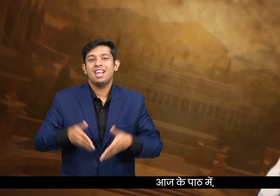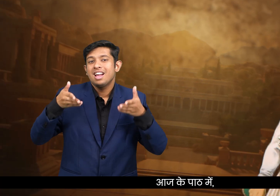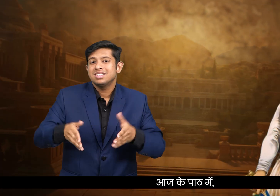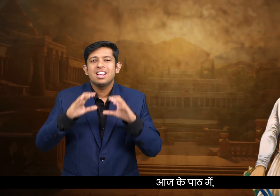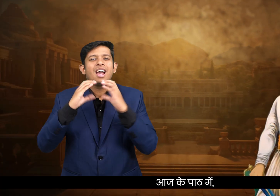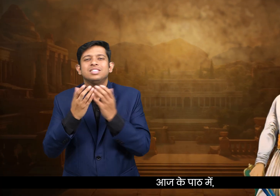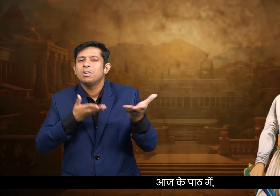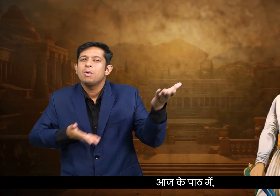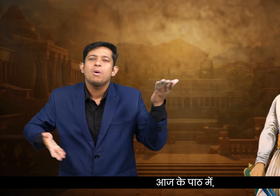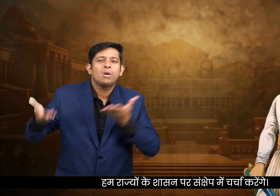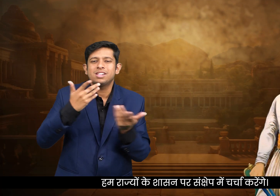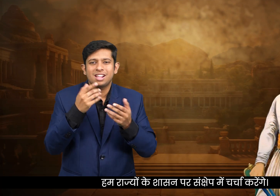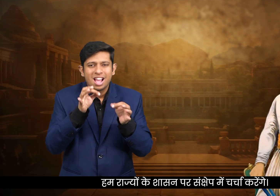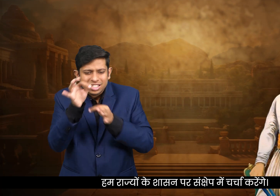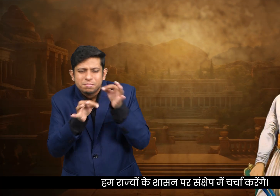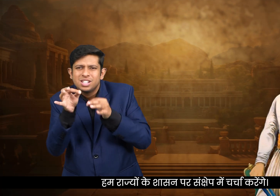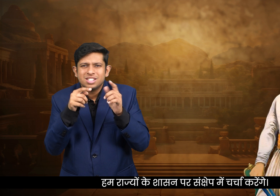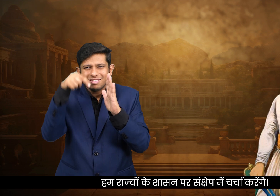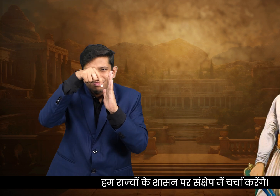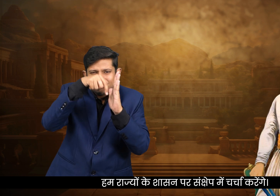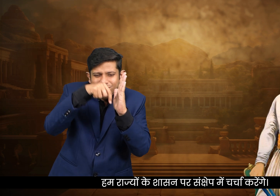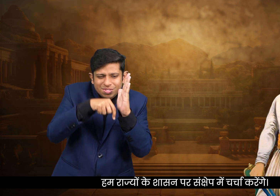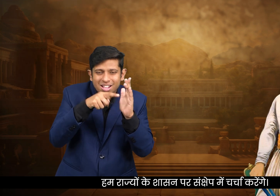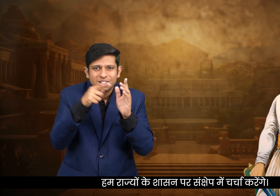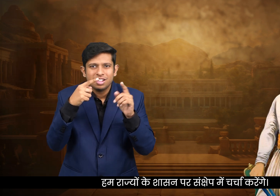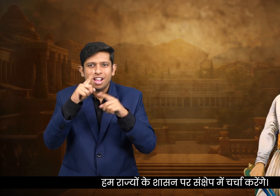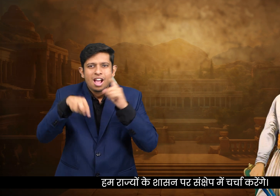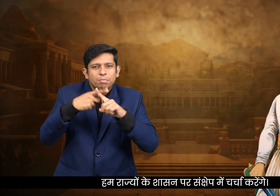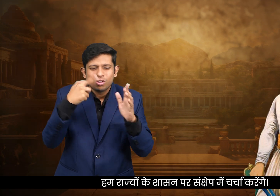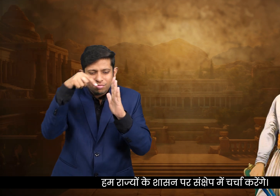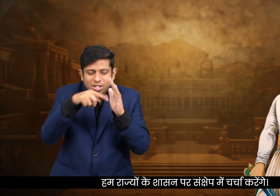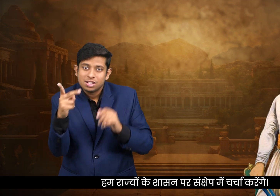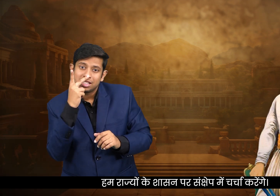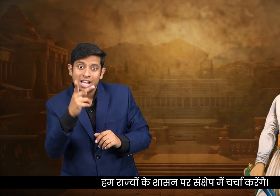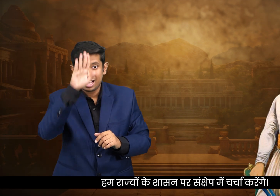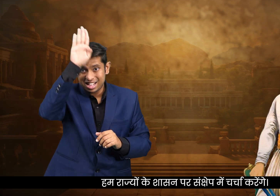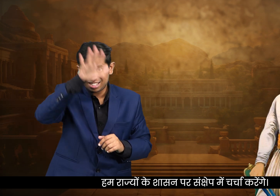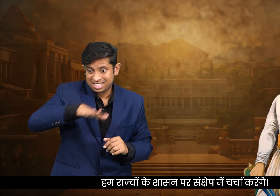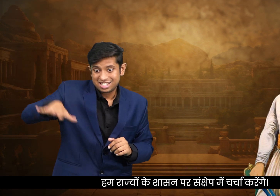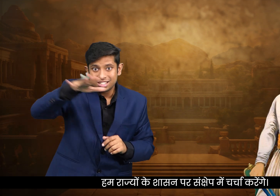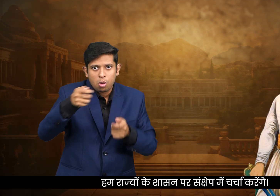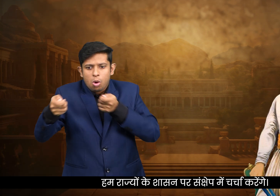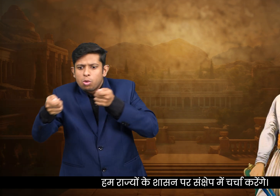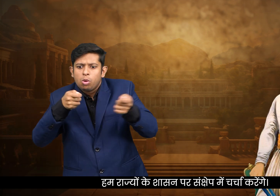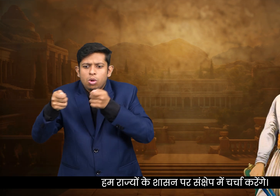आज के पाठ में हम राज्यों के शासन पर संक्षेप में चर्चा करेंगे।